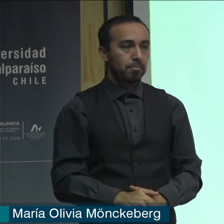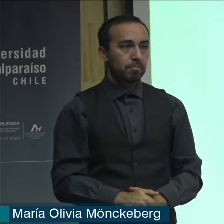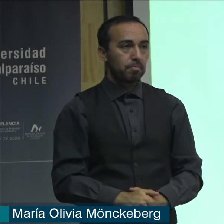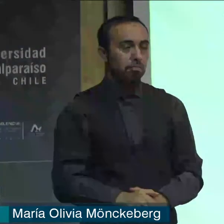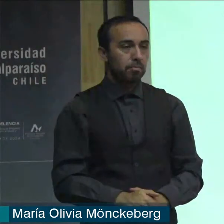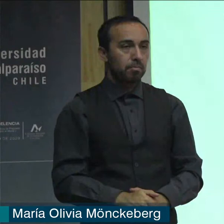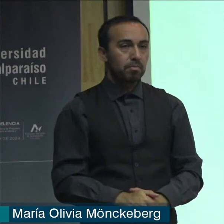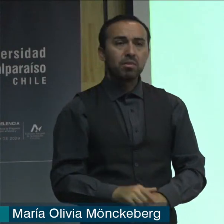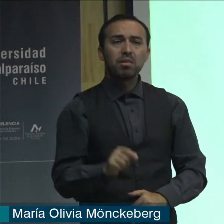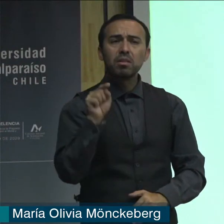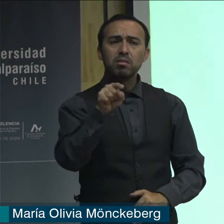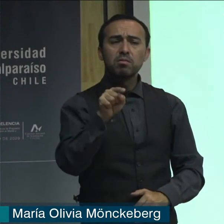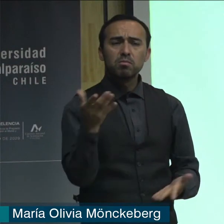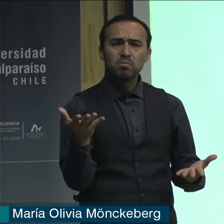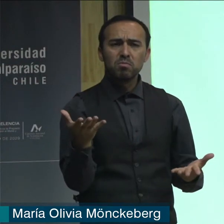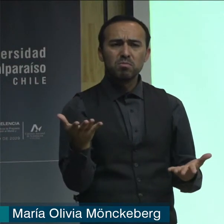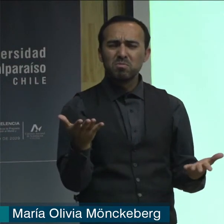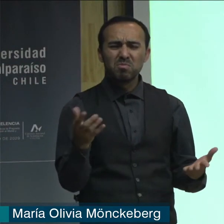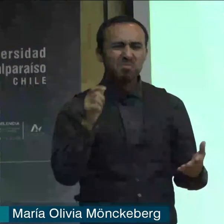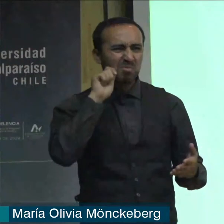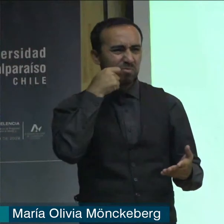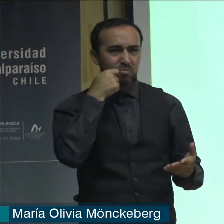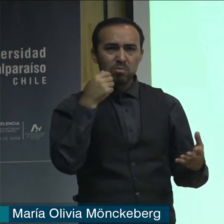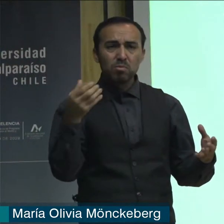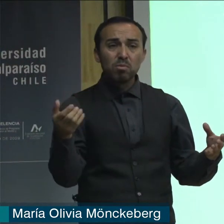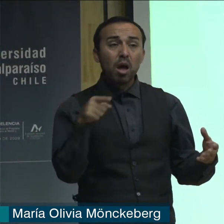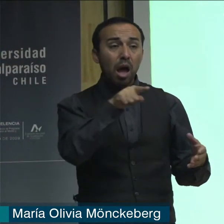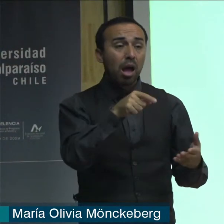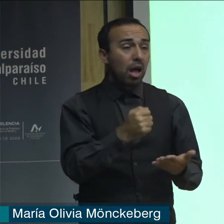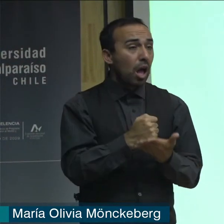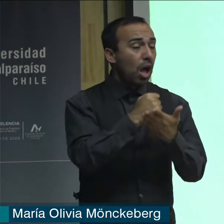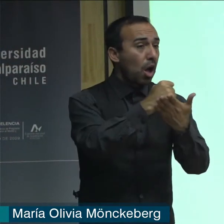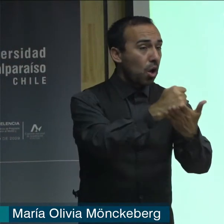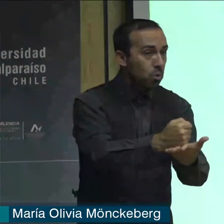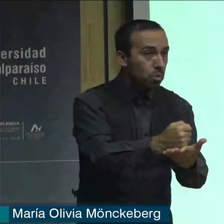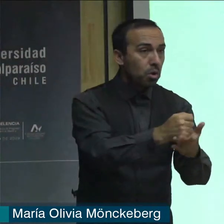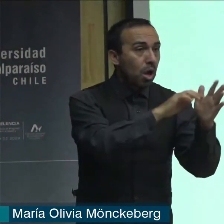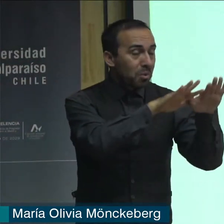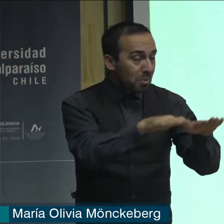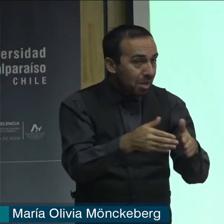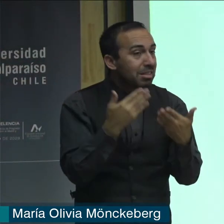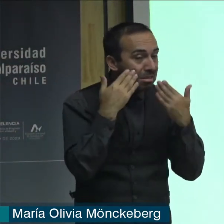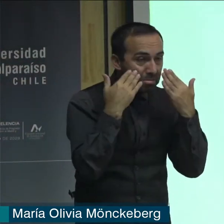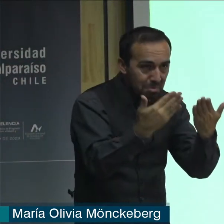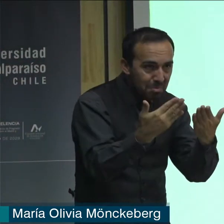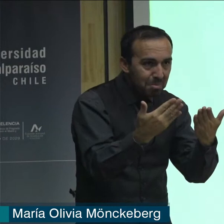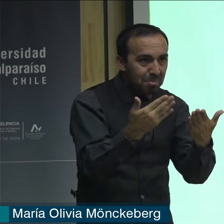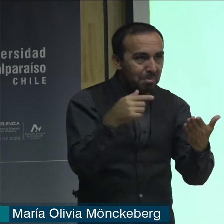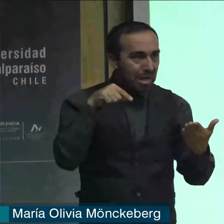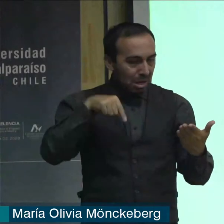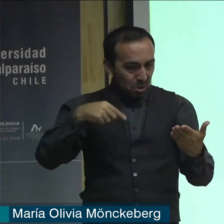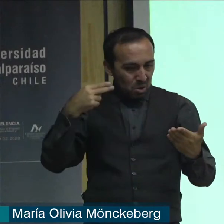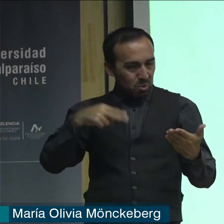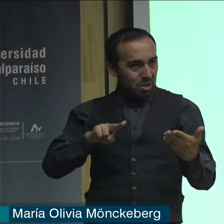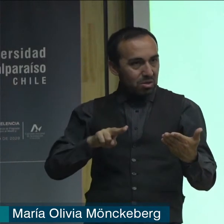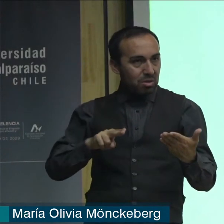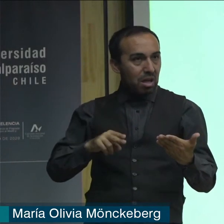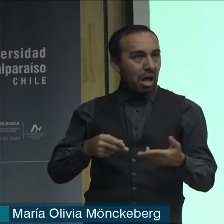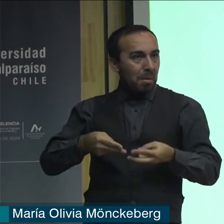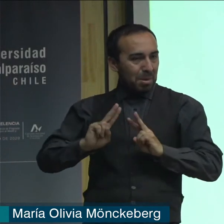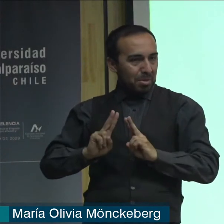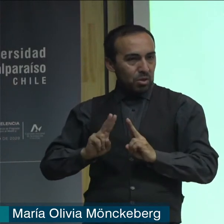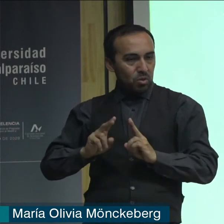eso implica que junto con llegar los beneficios a los estudiantes les ha permitido el enriquecimiento a los controladores o por lo menos